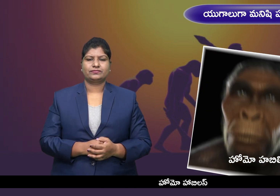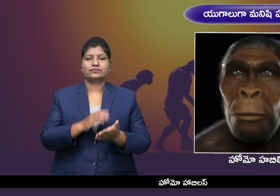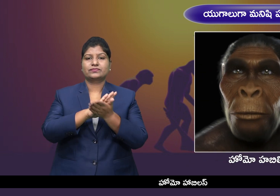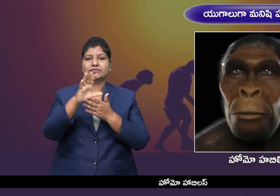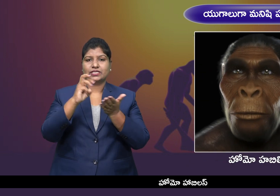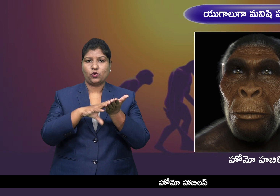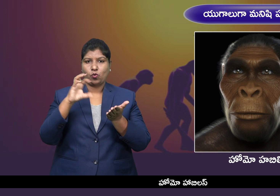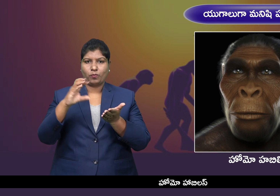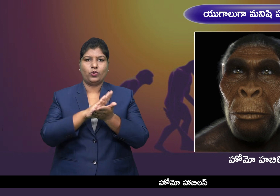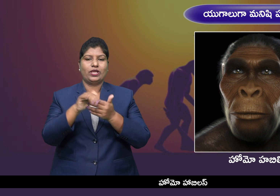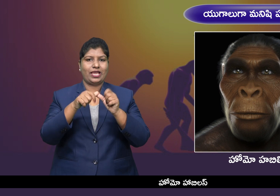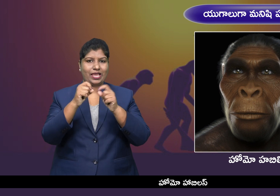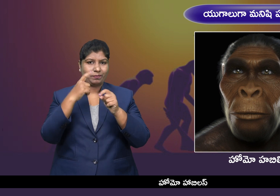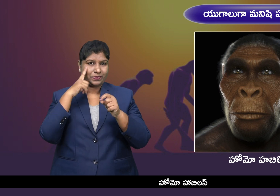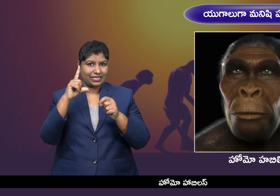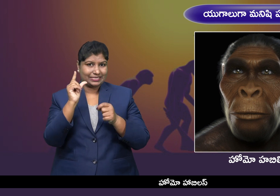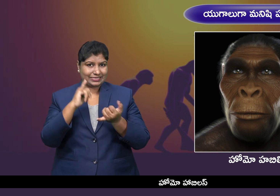హోమో హాబిలస్